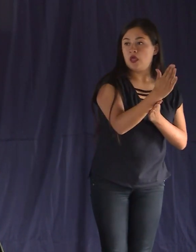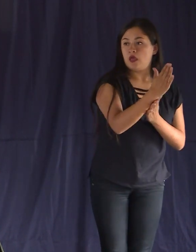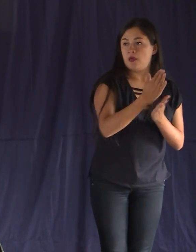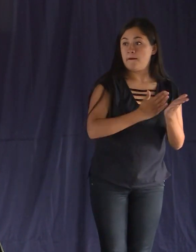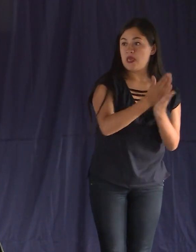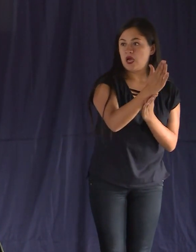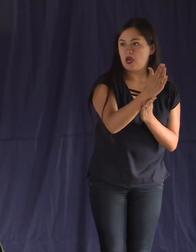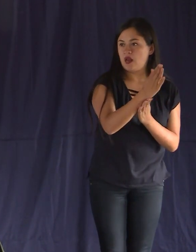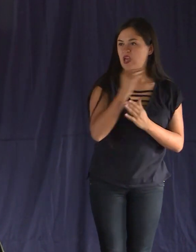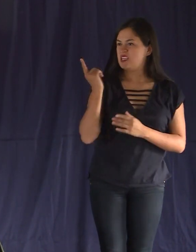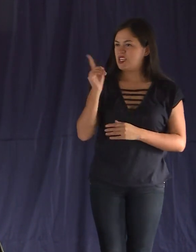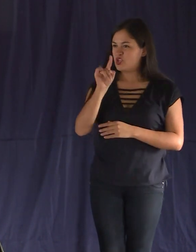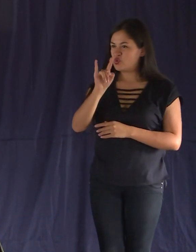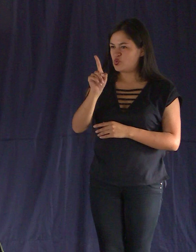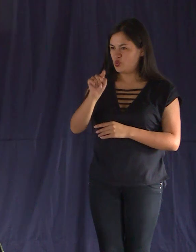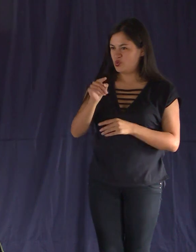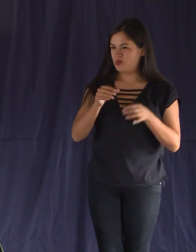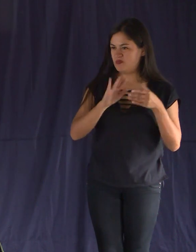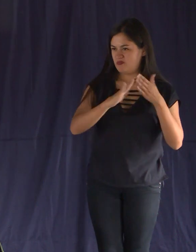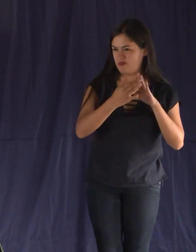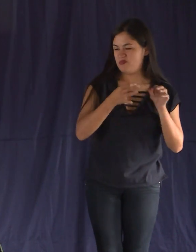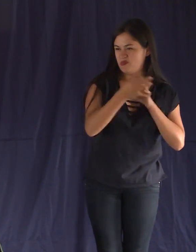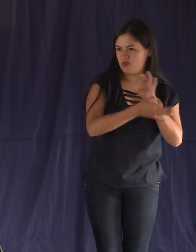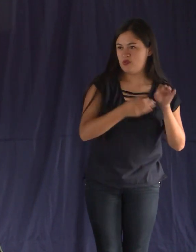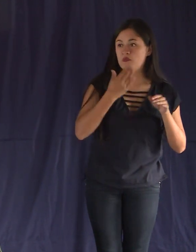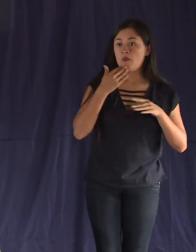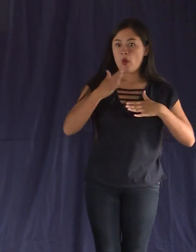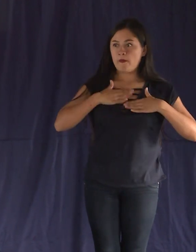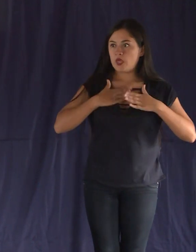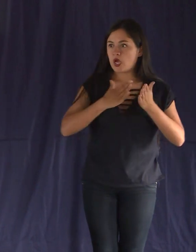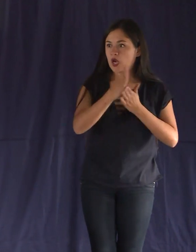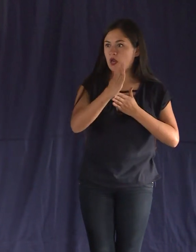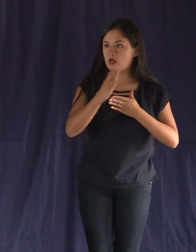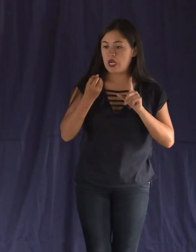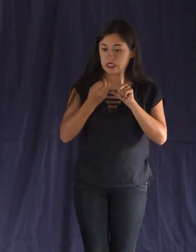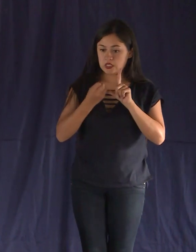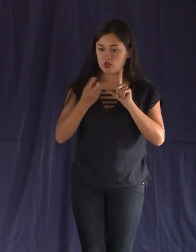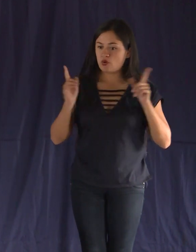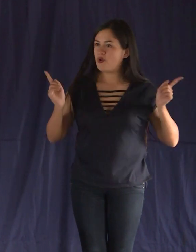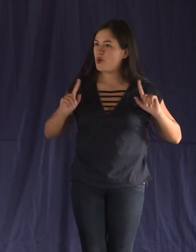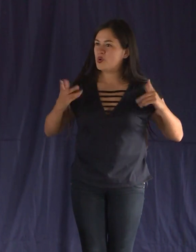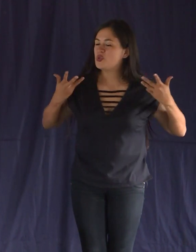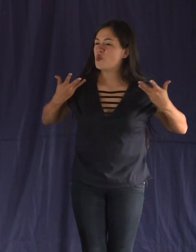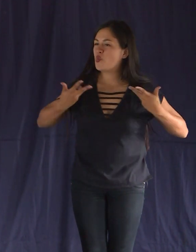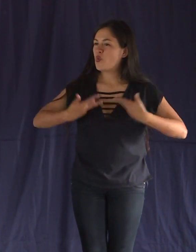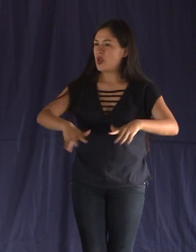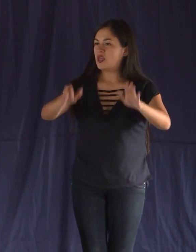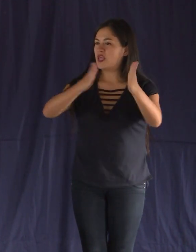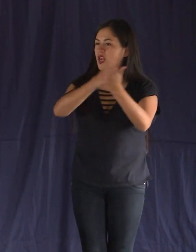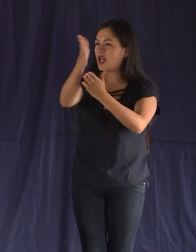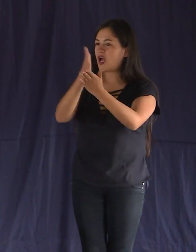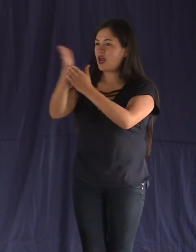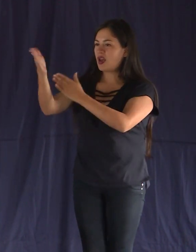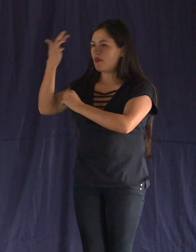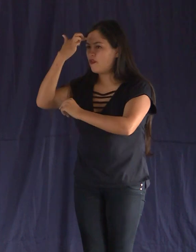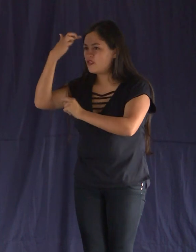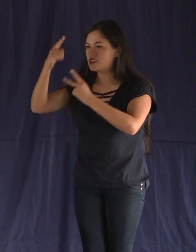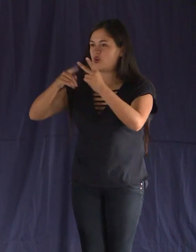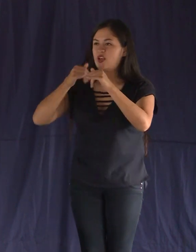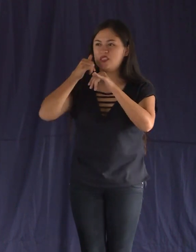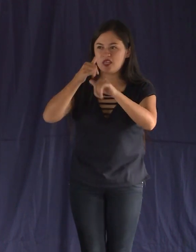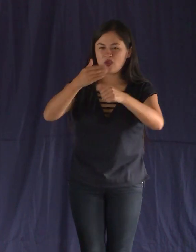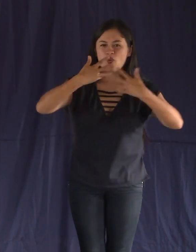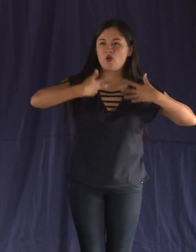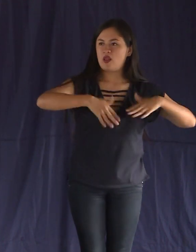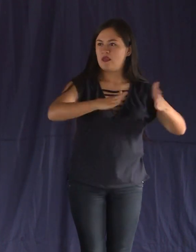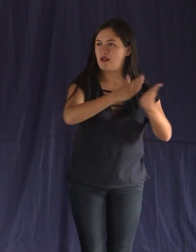los programas. Es más, ni siquiera a los programas de licenciatura únicamente, sino de todas las carreras, no solo de todas las